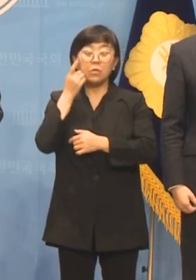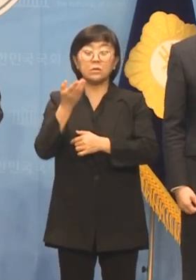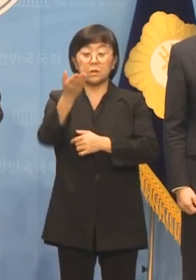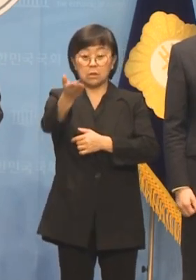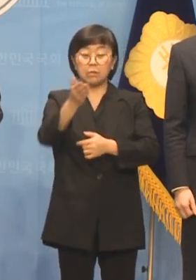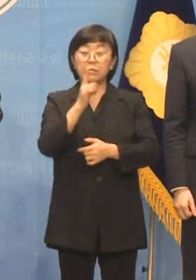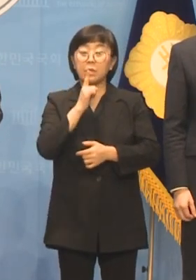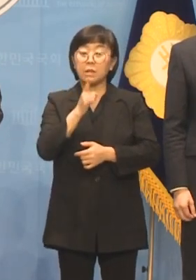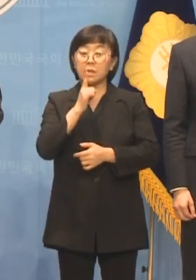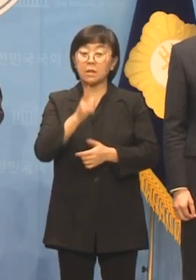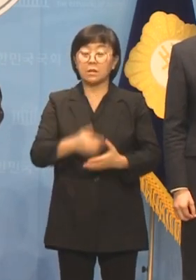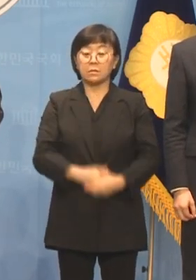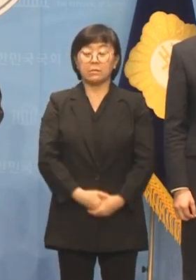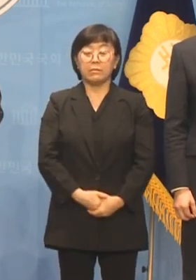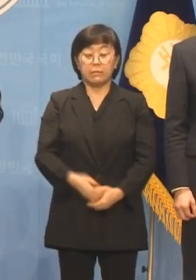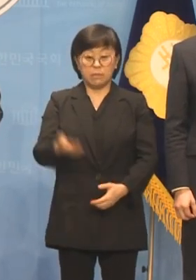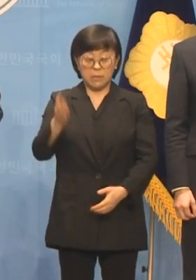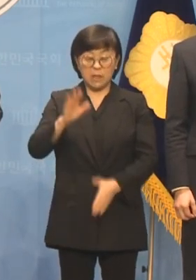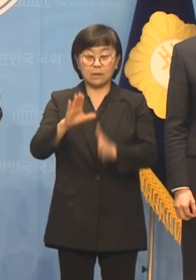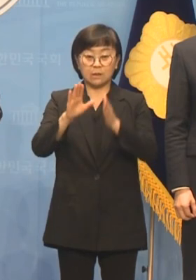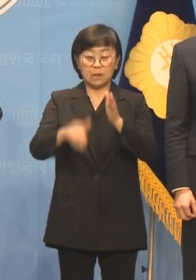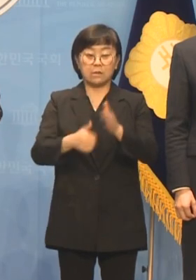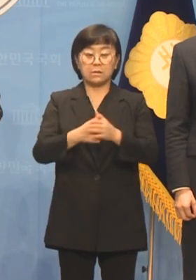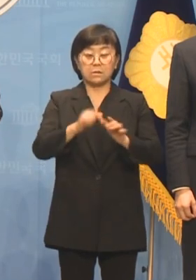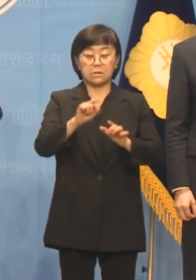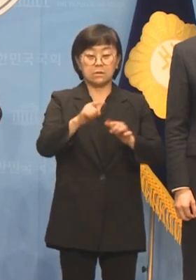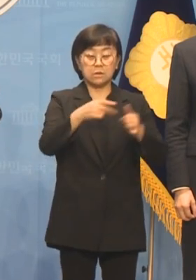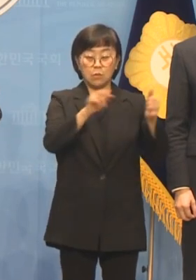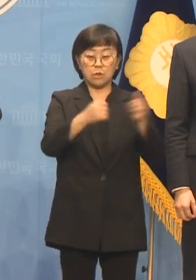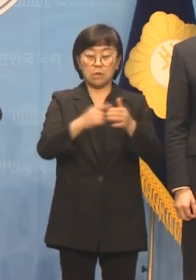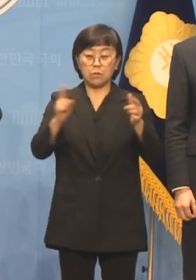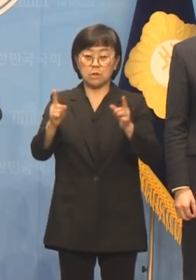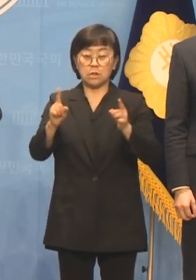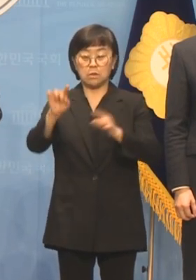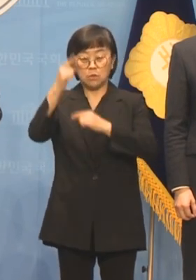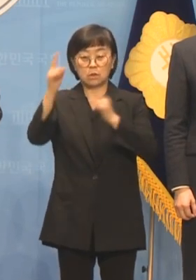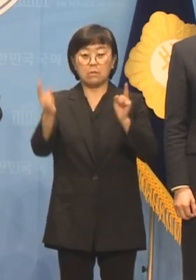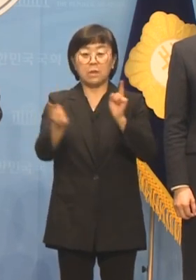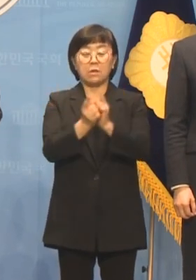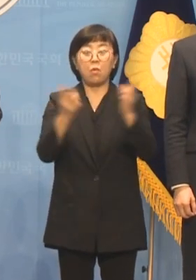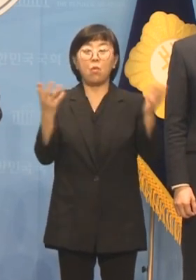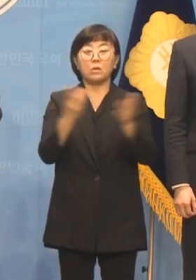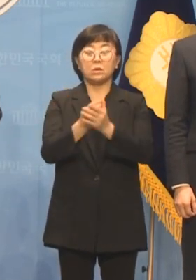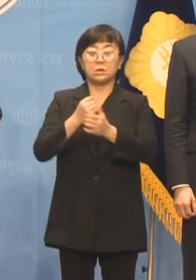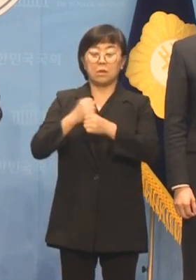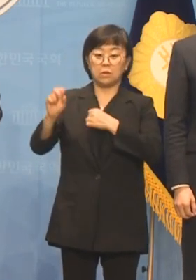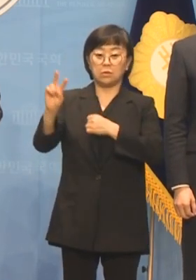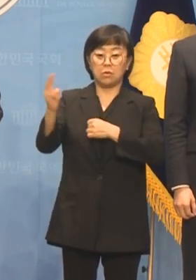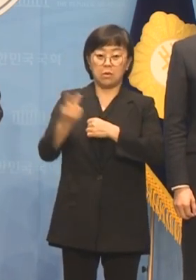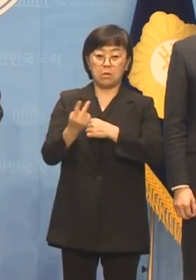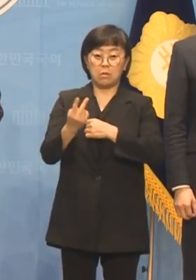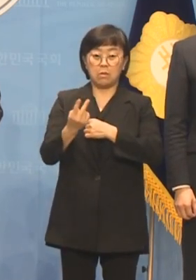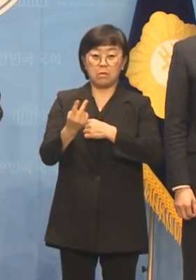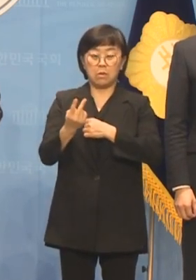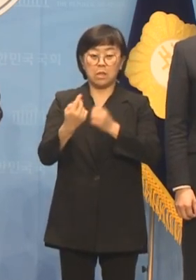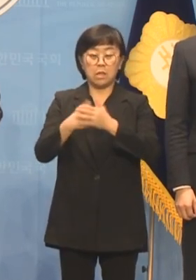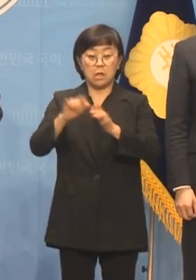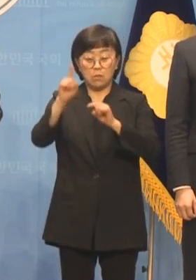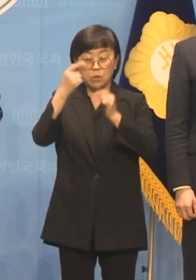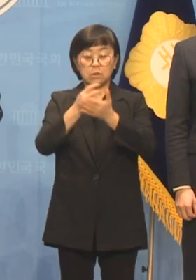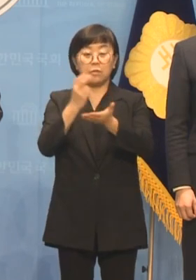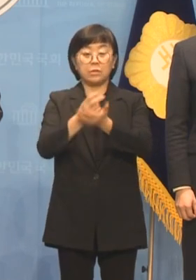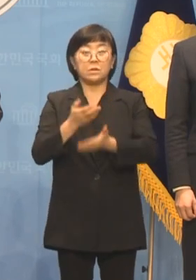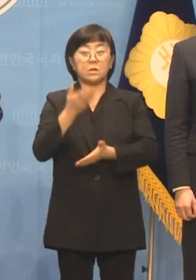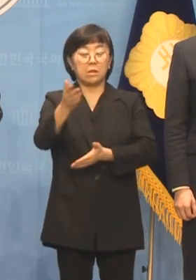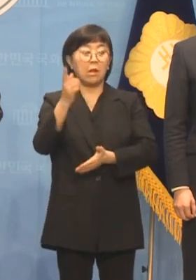제출해달라고 요청하였다. 그러나 그때 서모 씨가 이모 씨를 만나고 난 후 완전히 당황한 얼굴로 돌아와 이모 씨가 법정에서